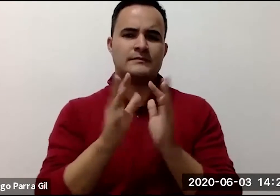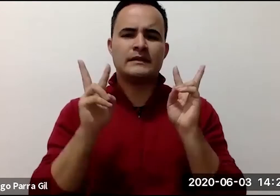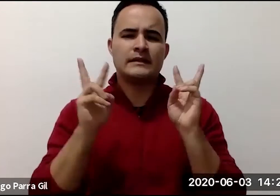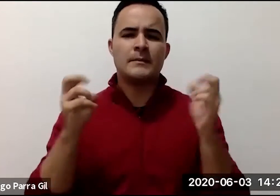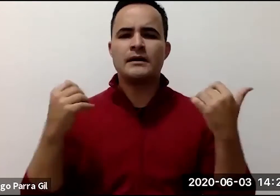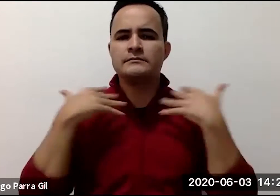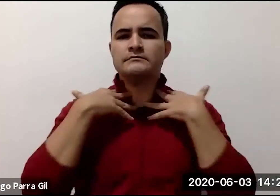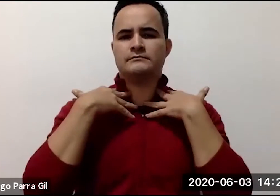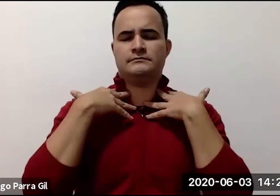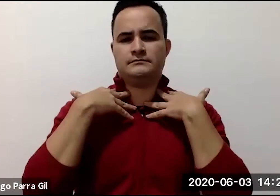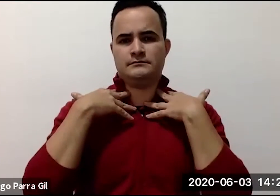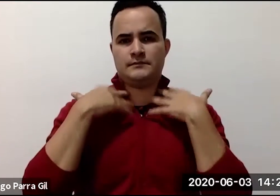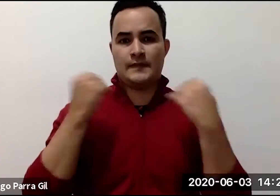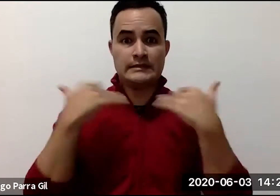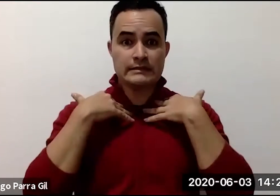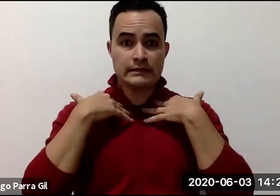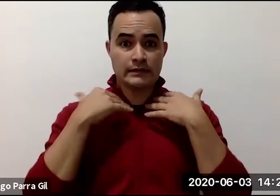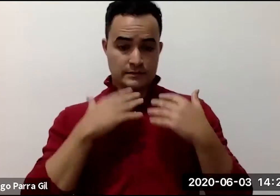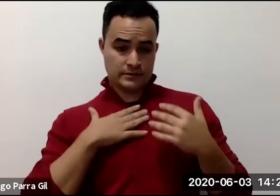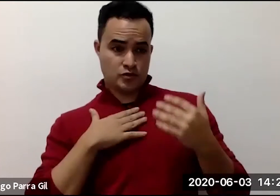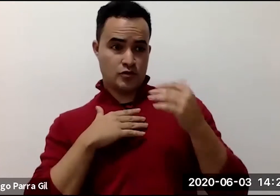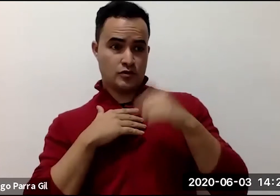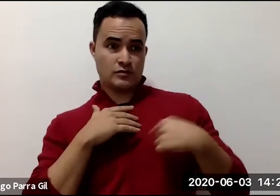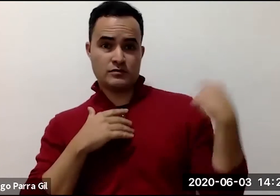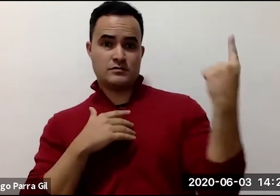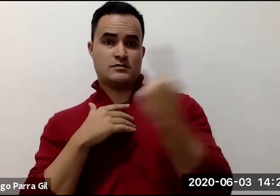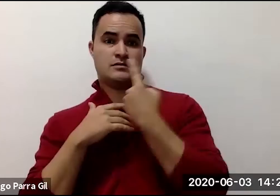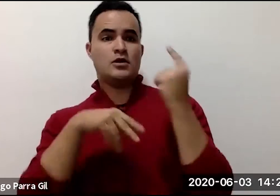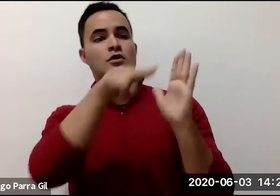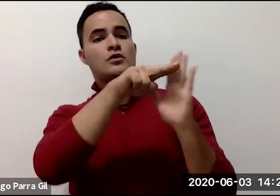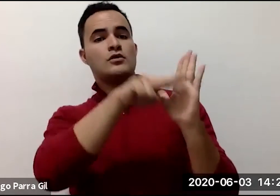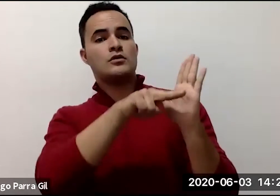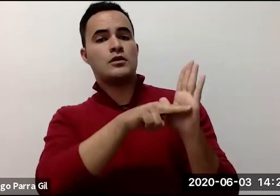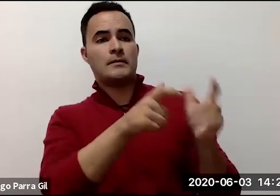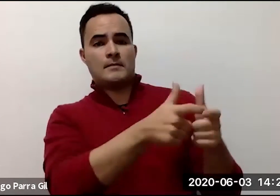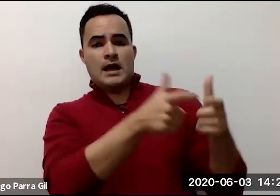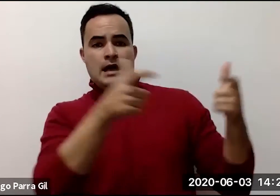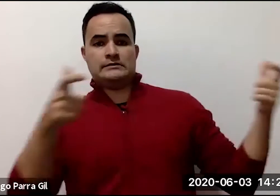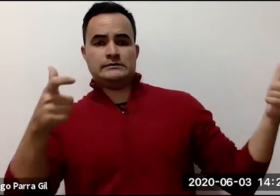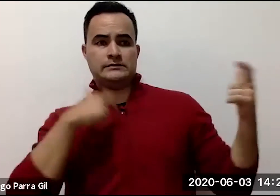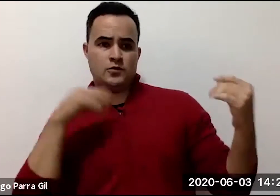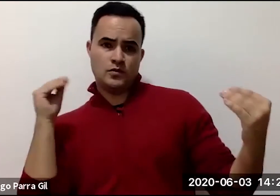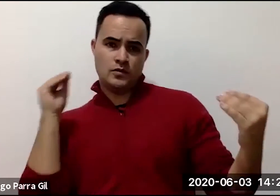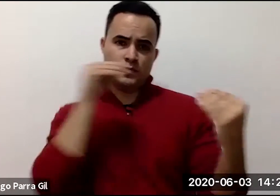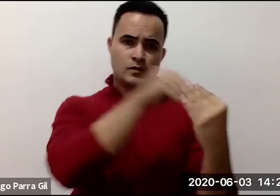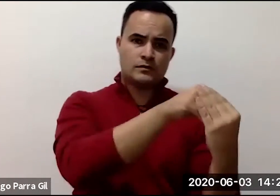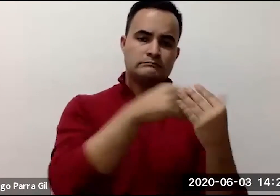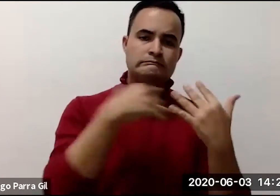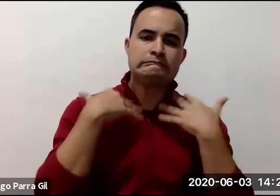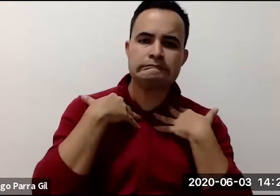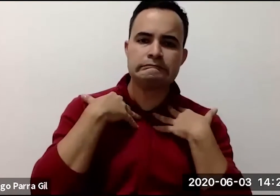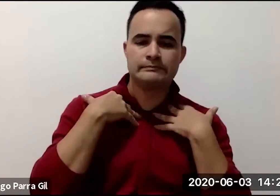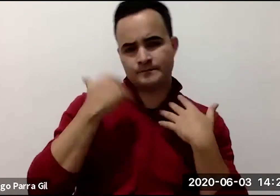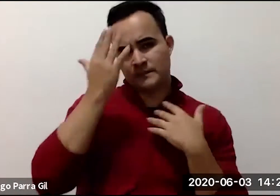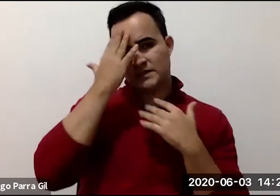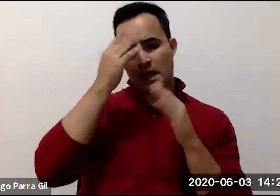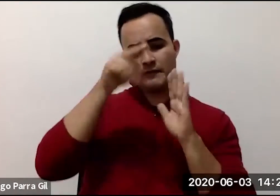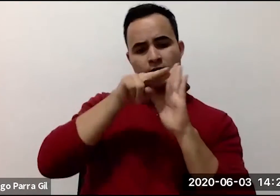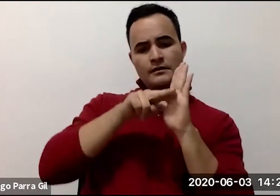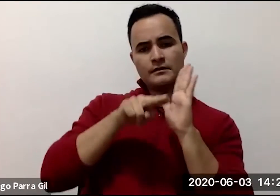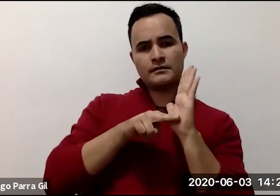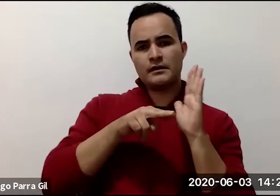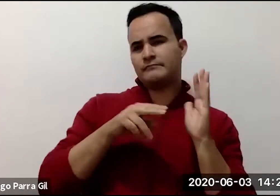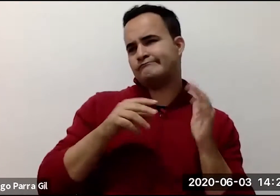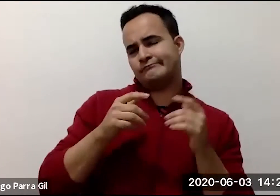tratar de adaptarse a la norma o a la normalidad, ¿no? Porque la normalidad, por supuesto, está pensada para ciertos cuerpos o